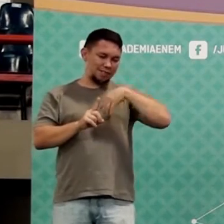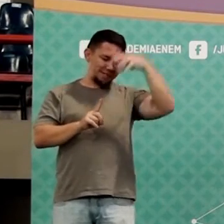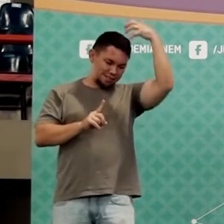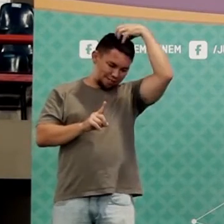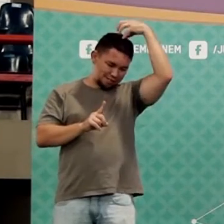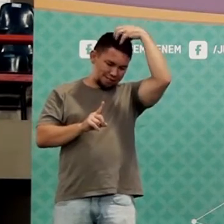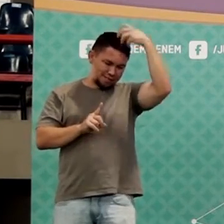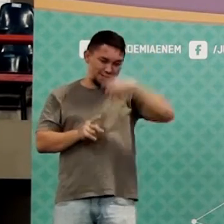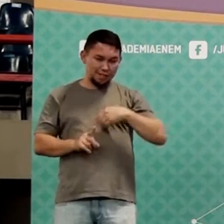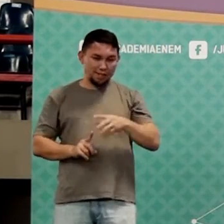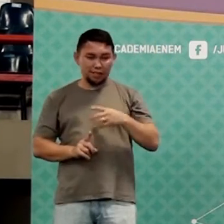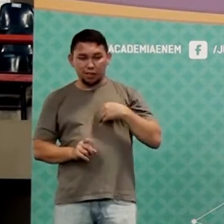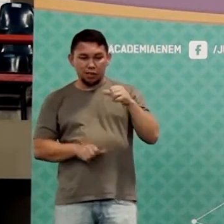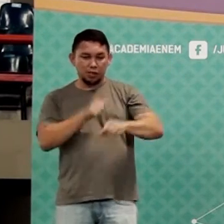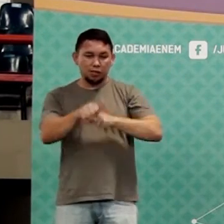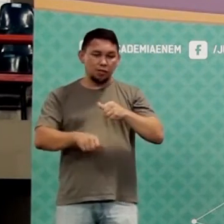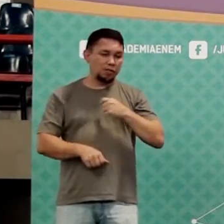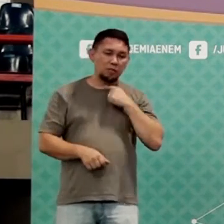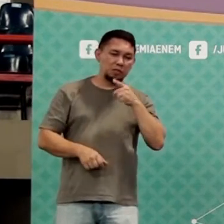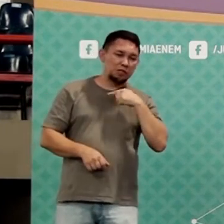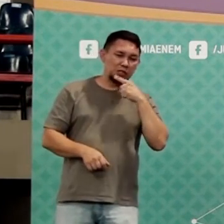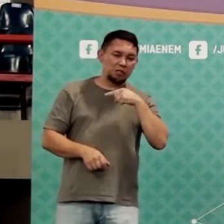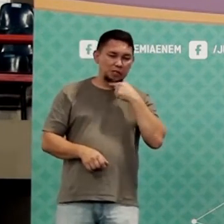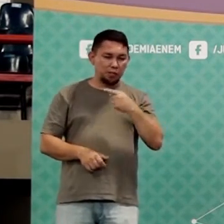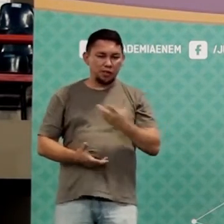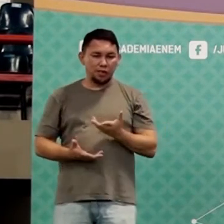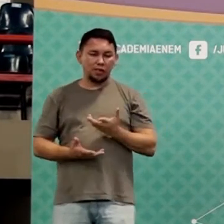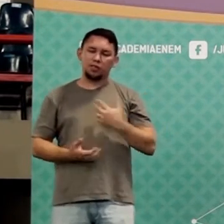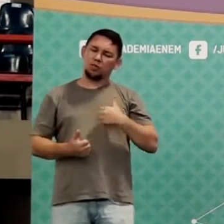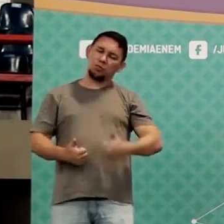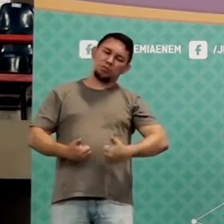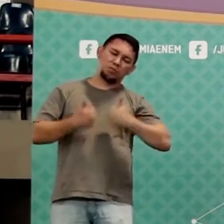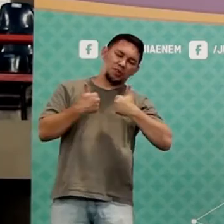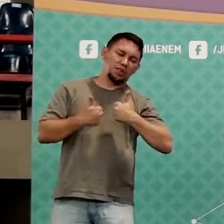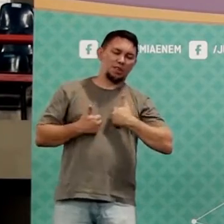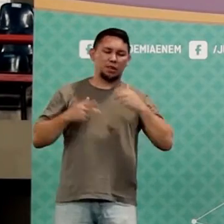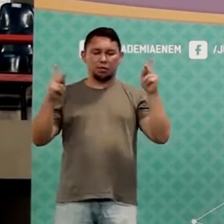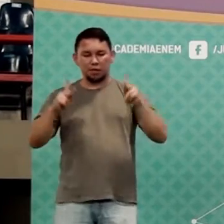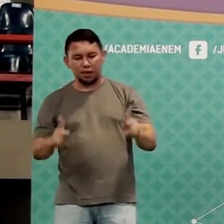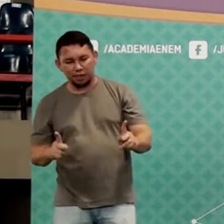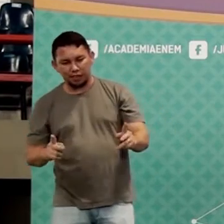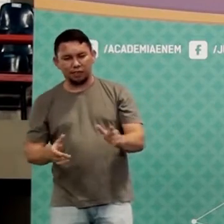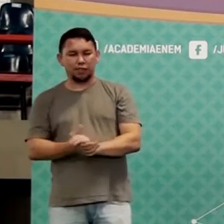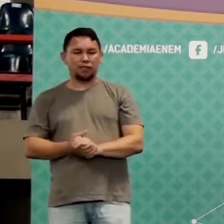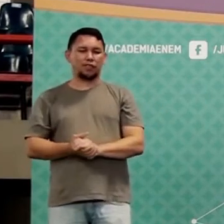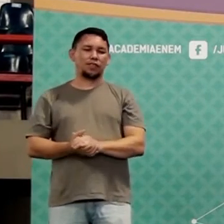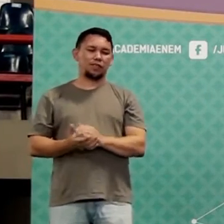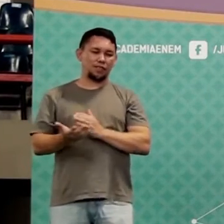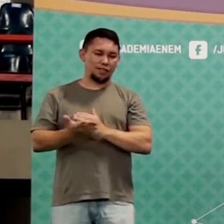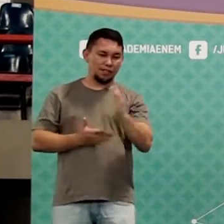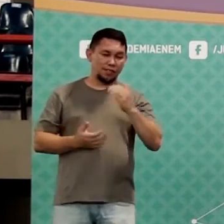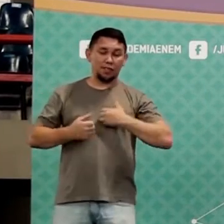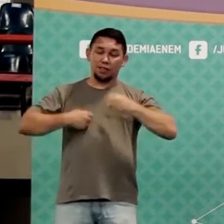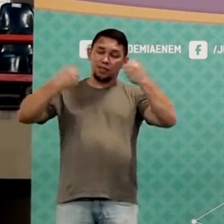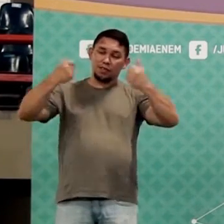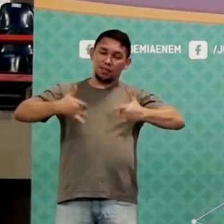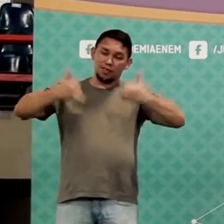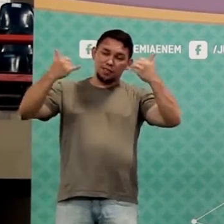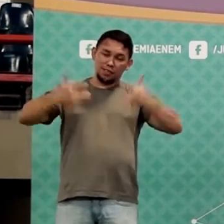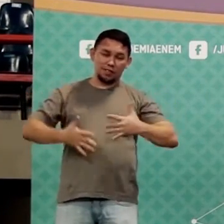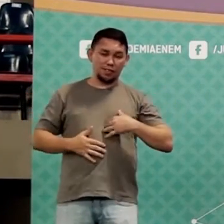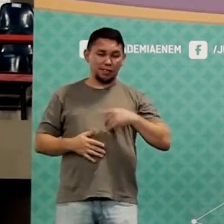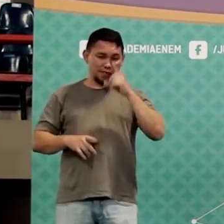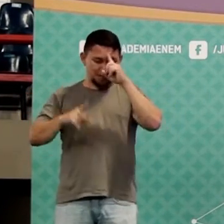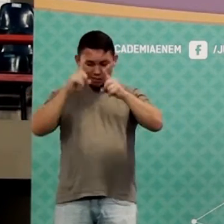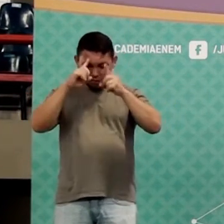entende que a autoridade dele não pode ser questionada. Beleza? Tranquilo? Vamos lá. Explicamos como é que o rei